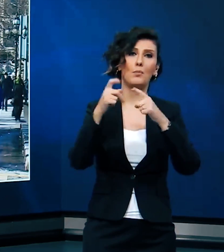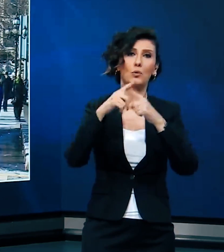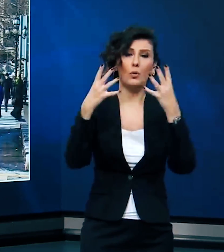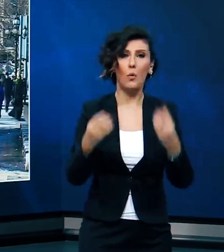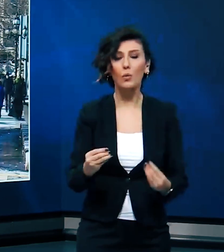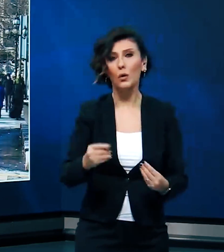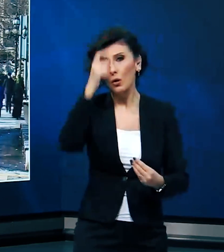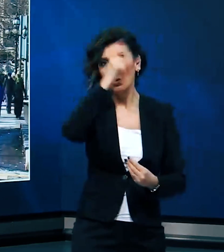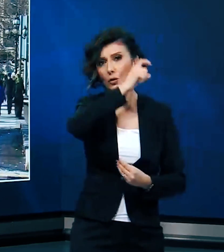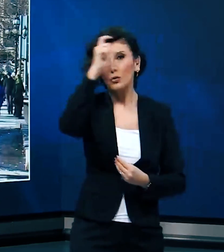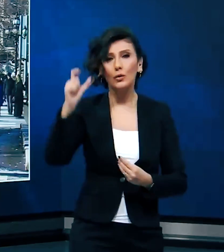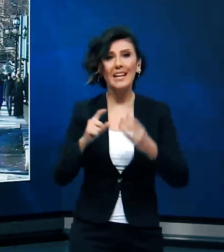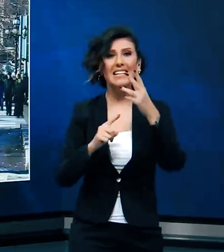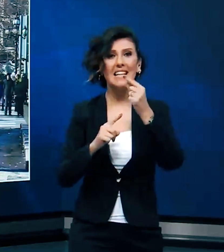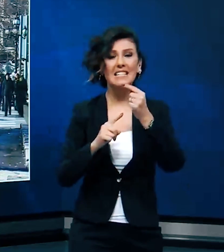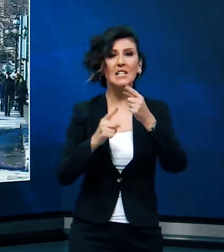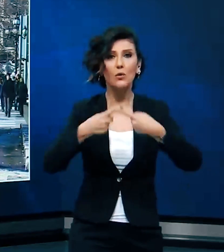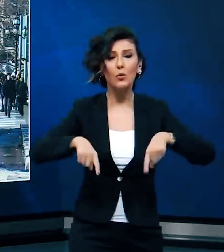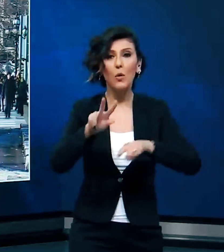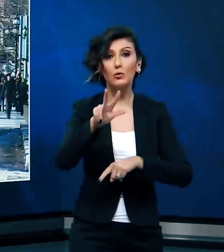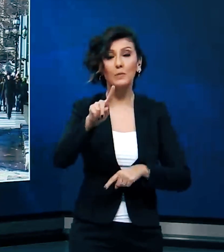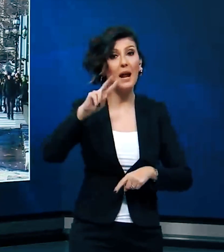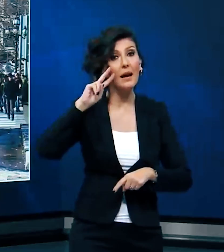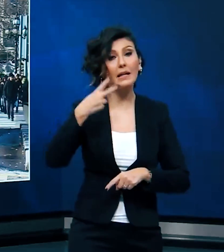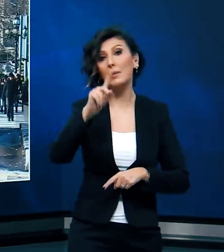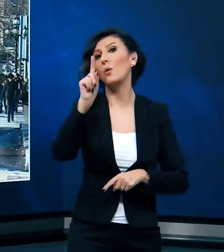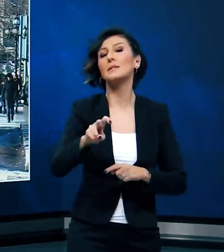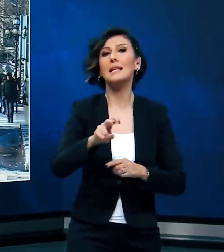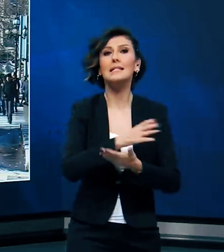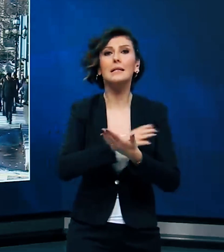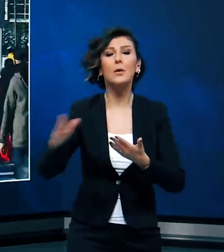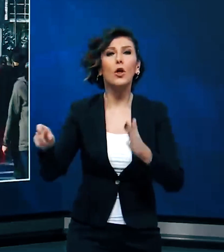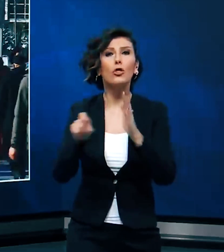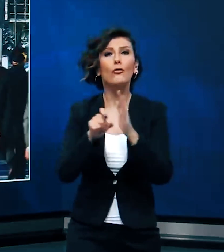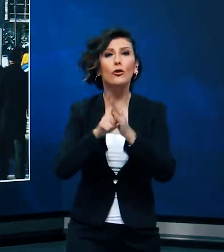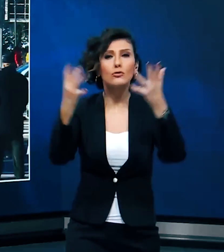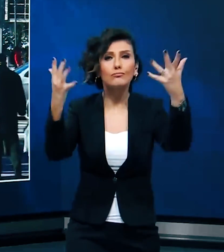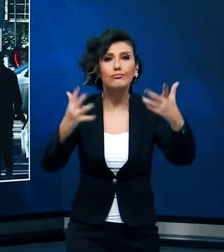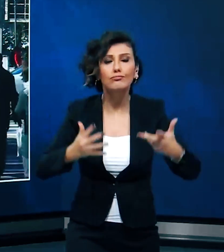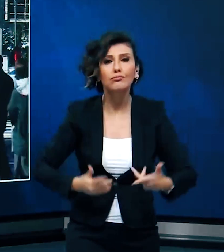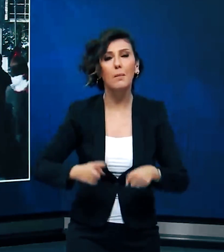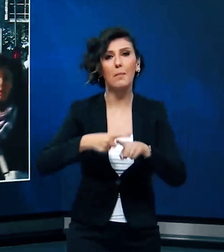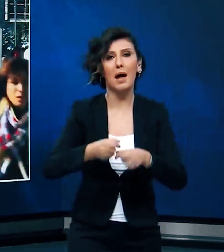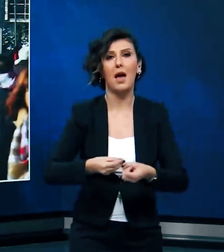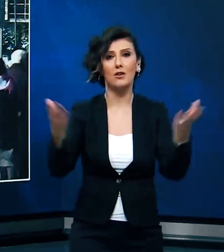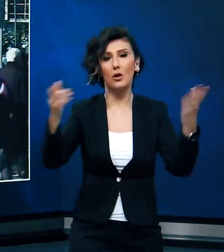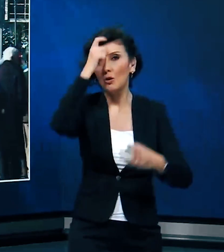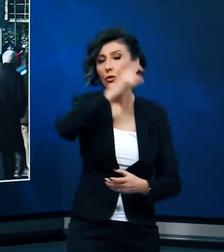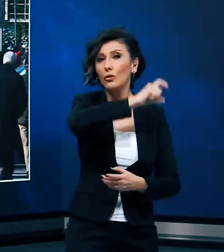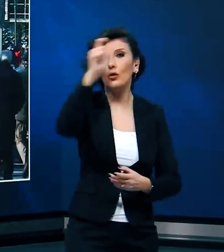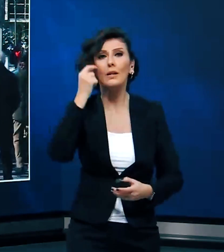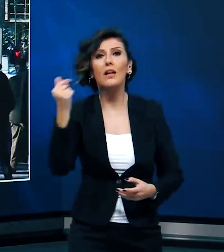Türkiye İstatistik Kurumu 31 Aralık 2018 itibariyle nüfus verilerini paylaştı. Türkiye